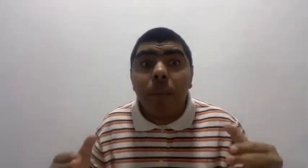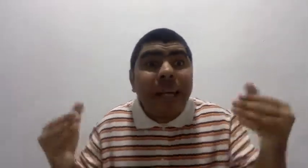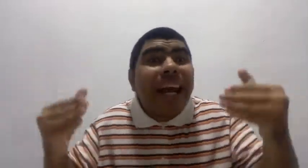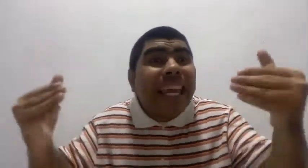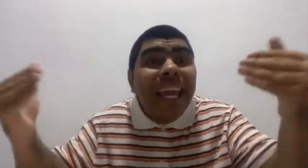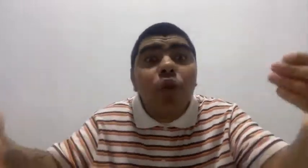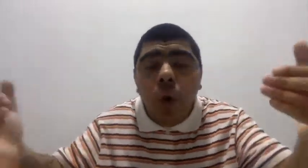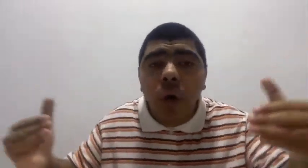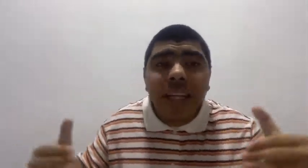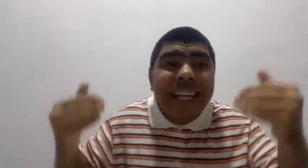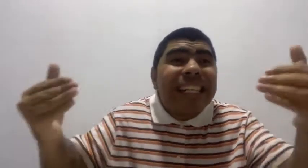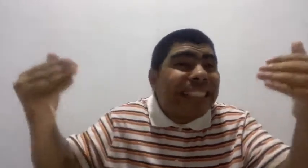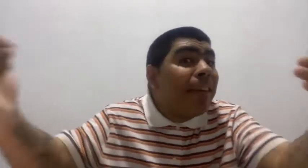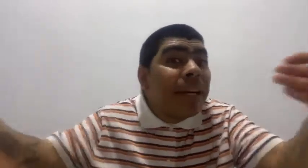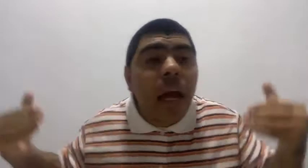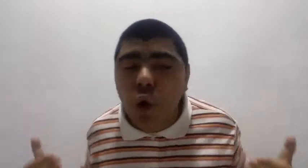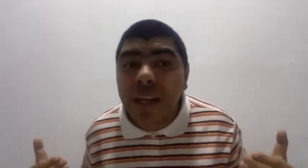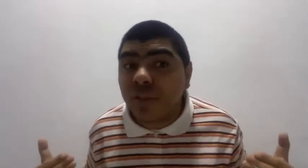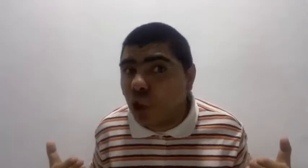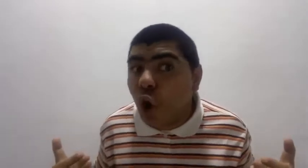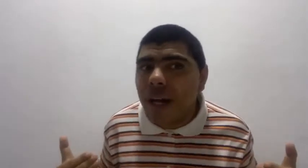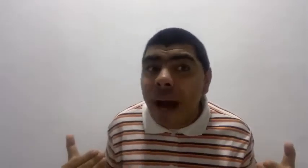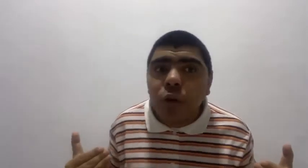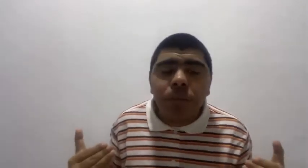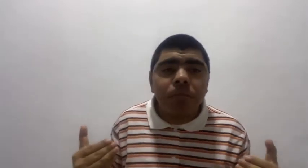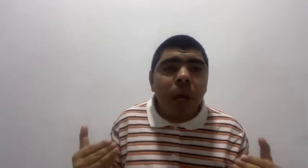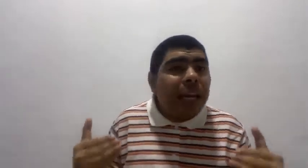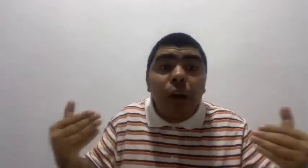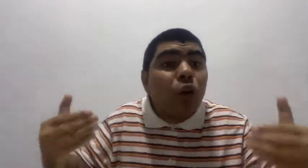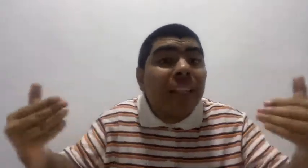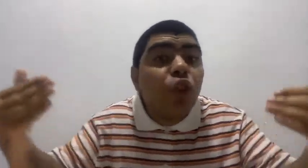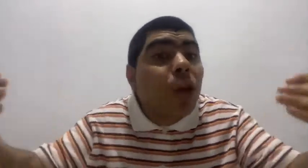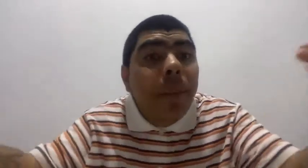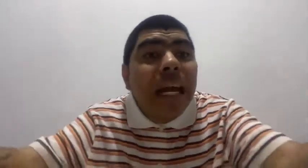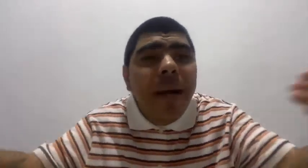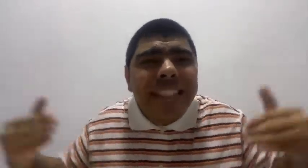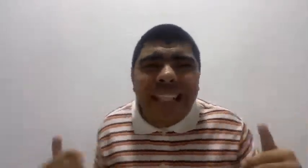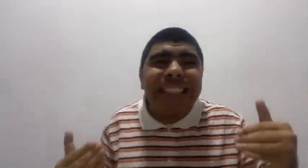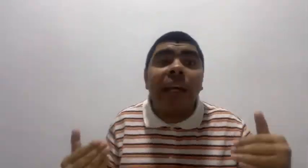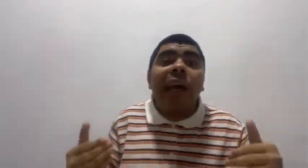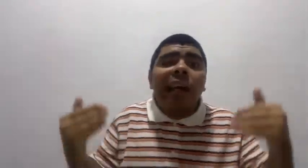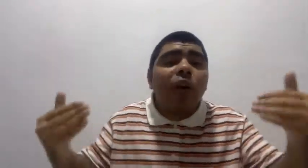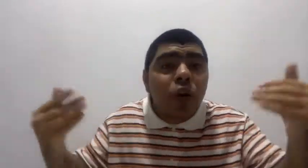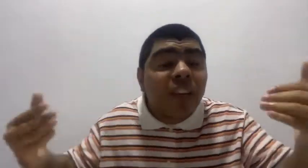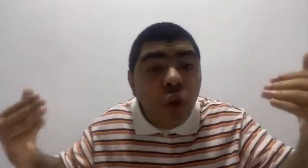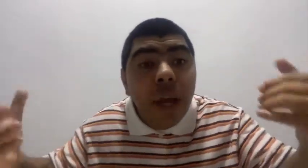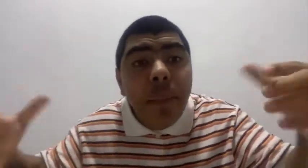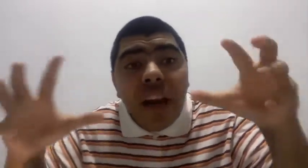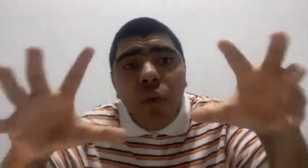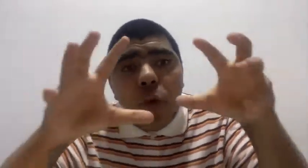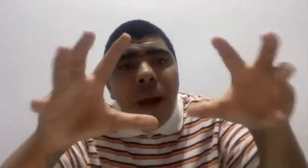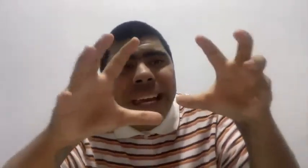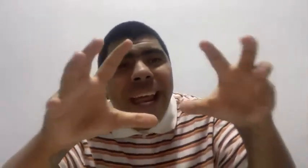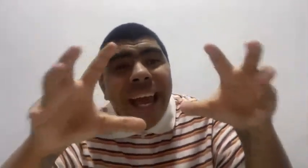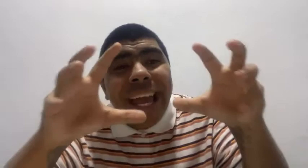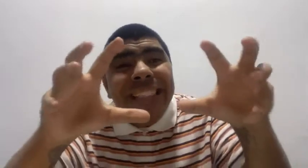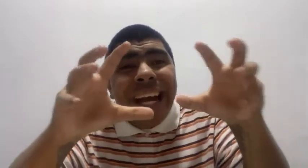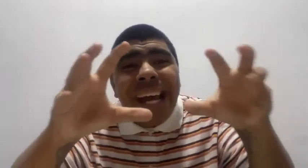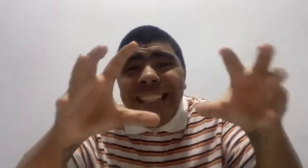para aquellos que reciben la corrección, hermano. La corrección no es para matarte. La corrección es para formar el carácter